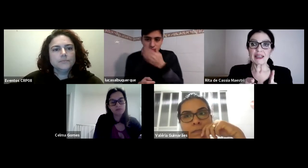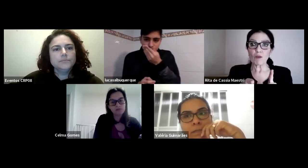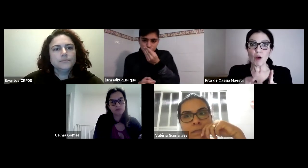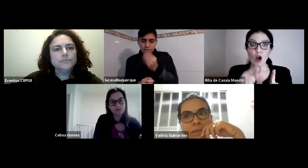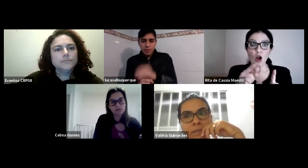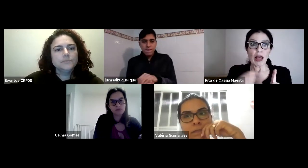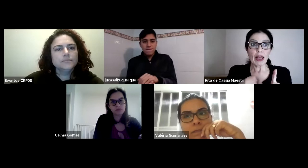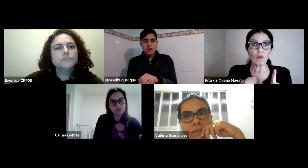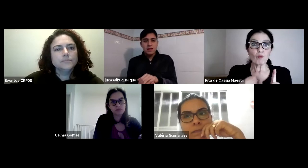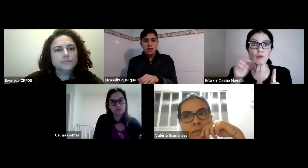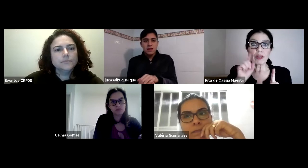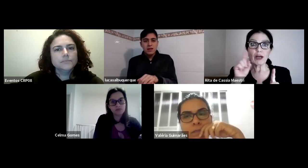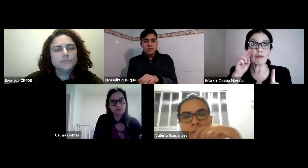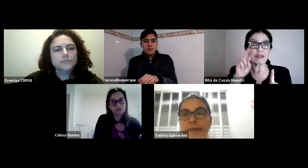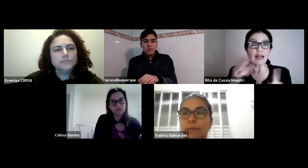Então,